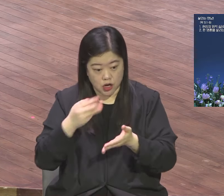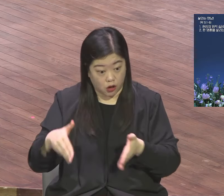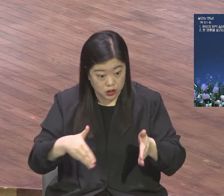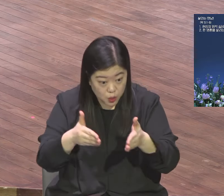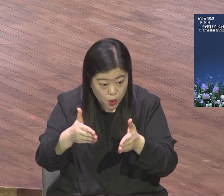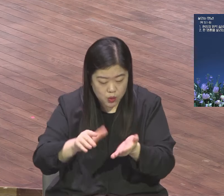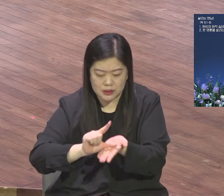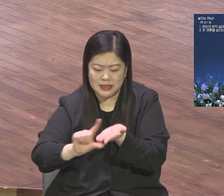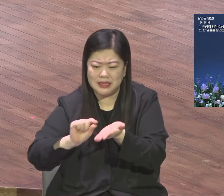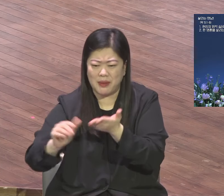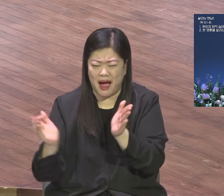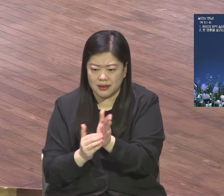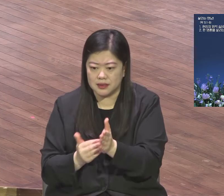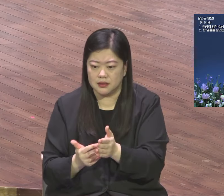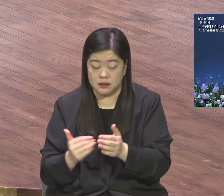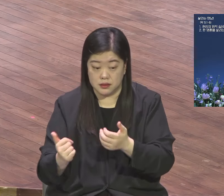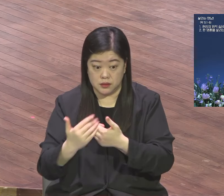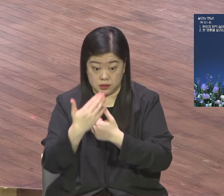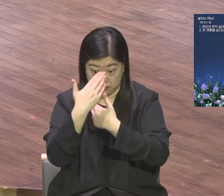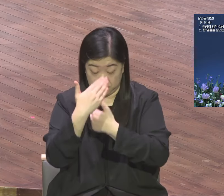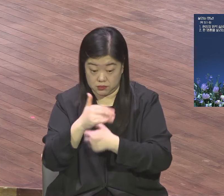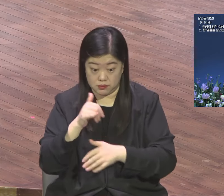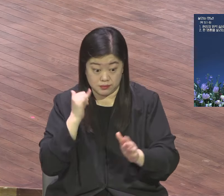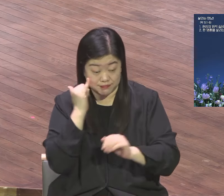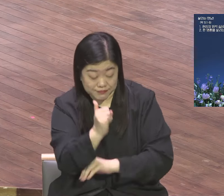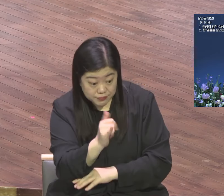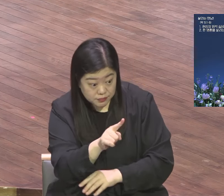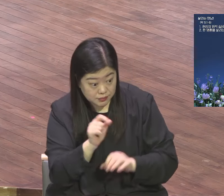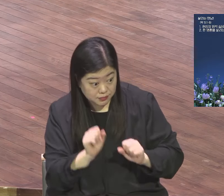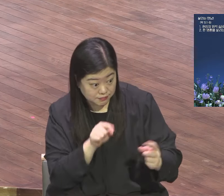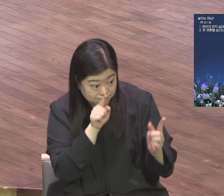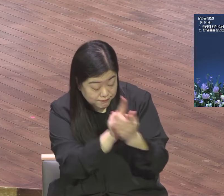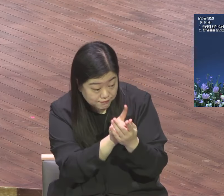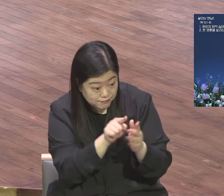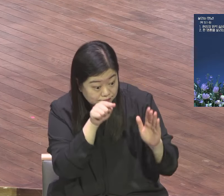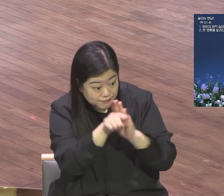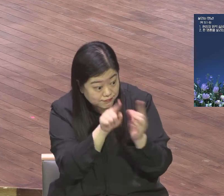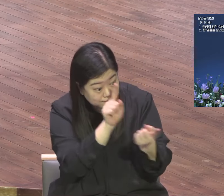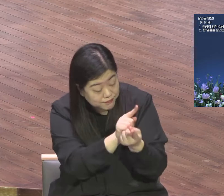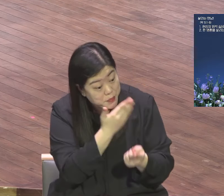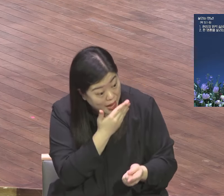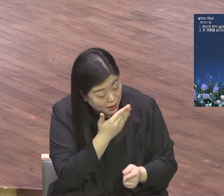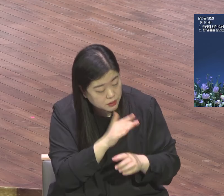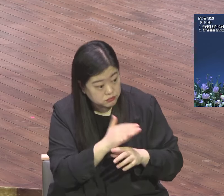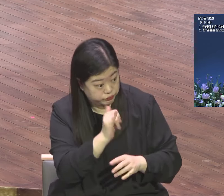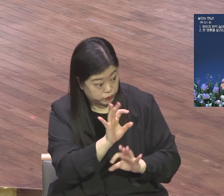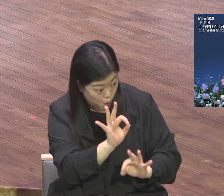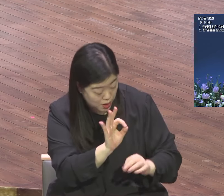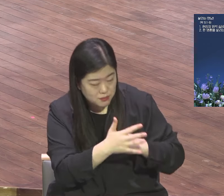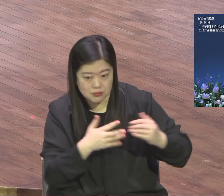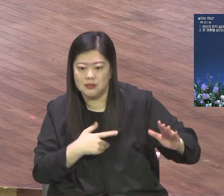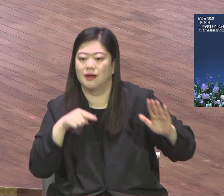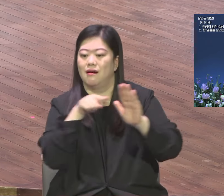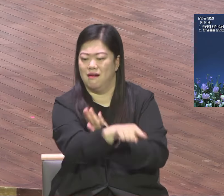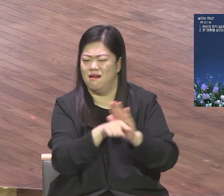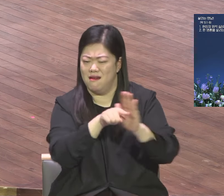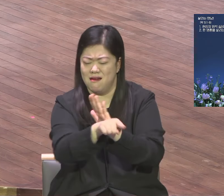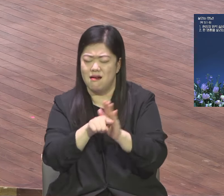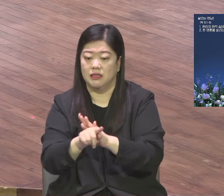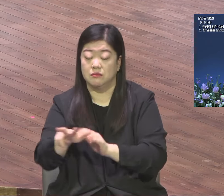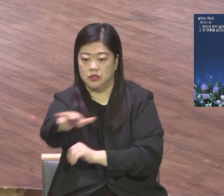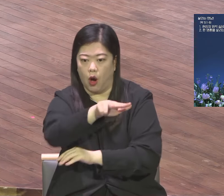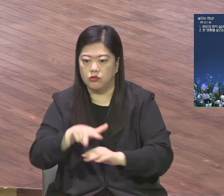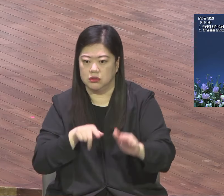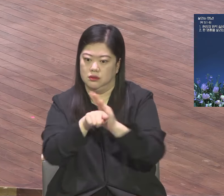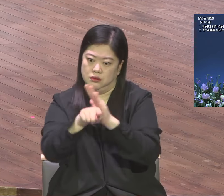보고를 봤는데 전국에 흩어져 계신 불신 부모님들, 할아버지, 할머니, 자녀, 심지어